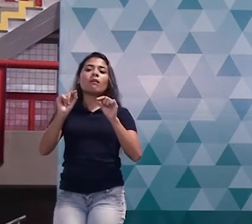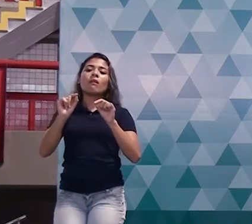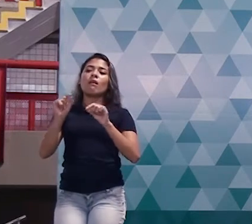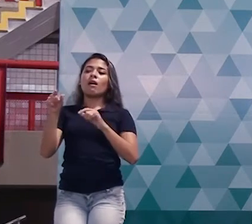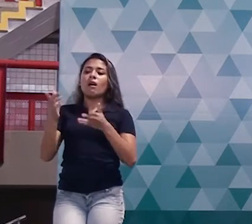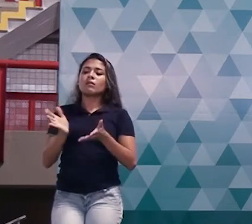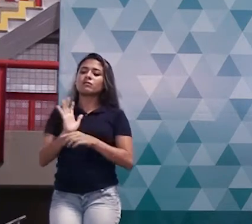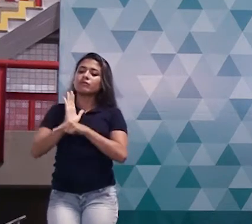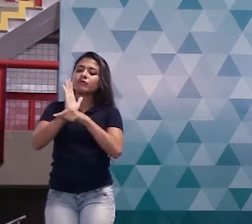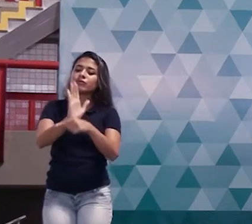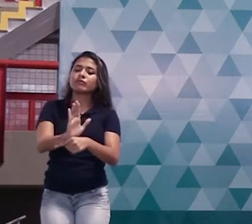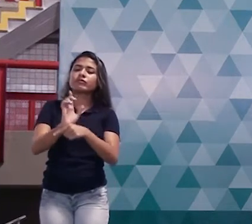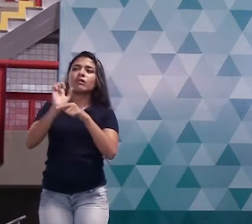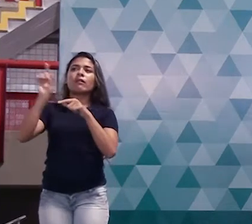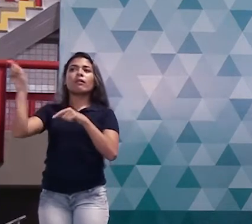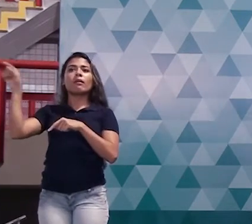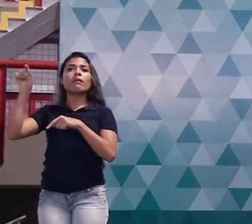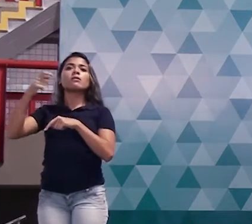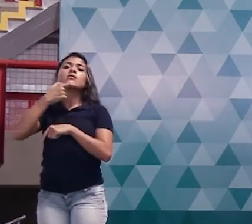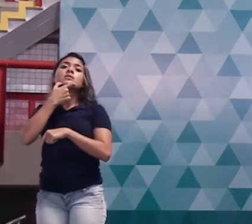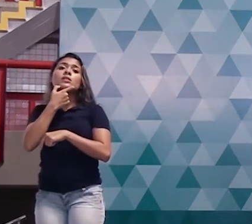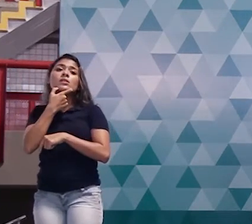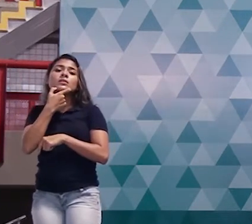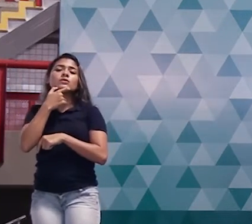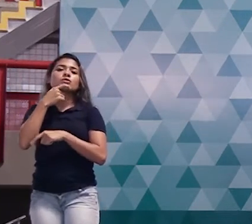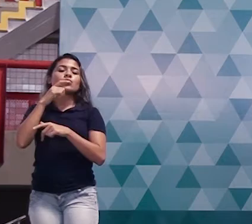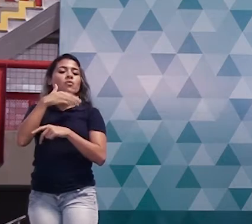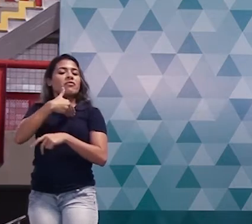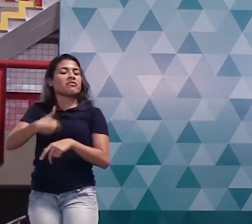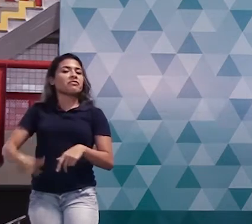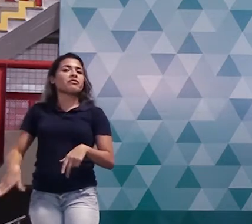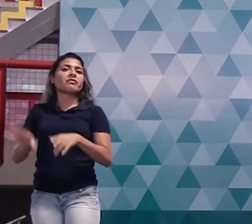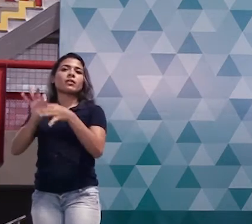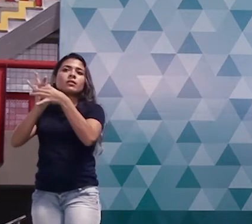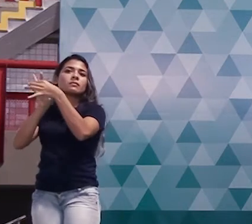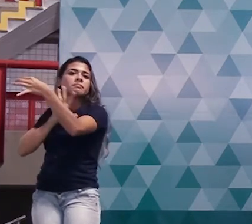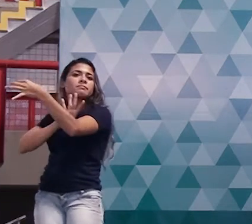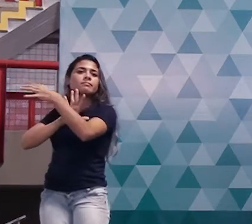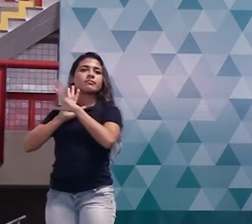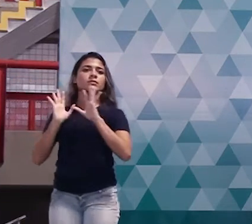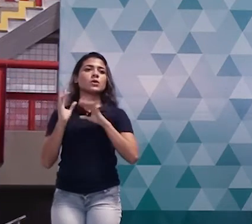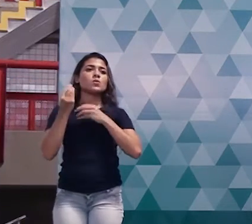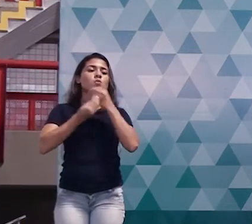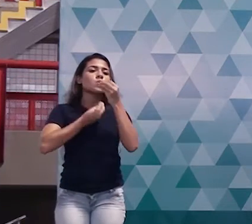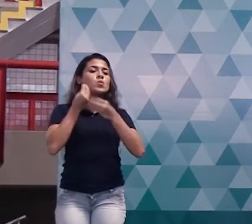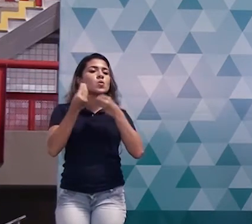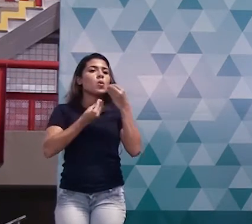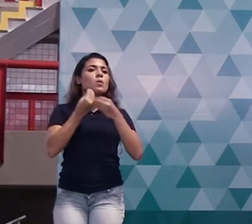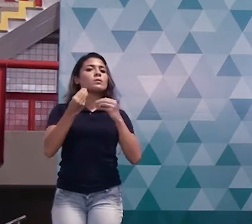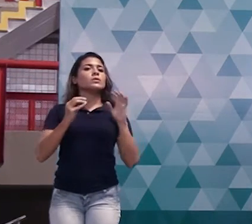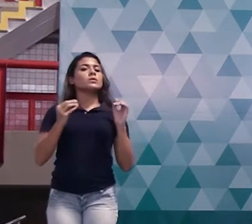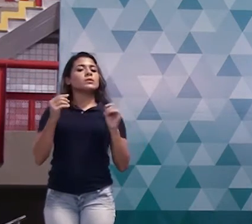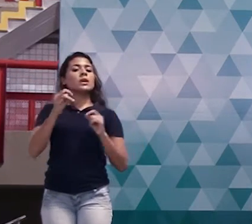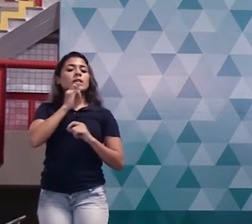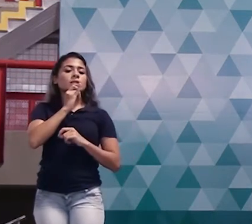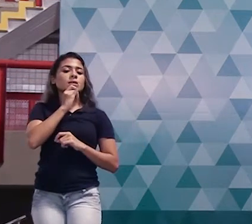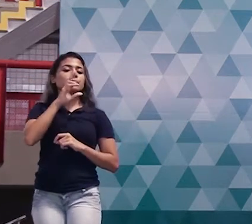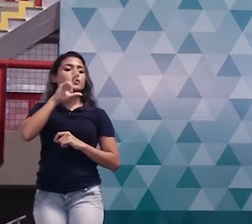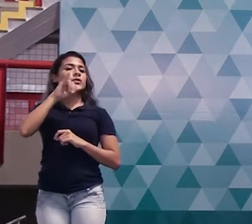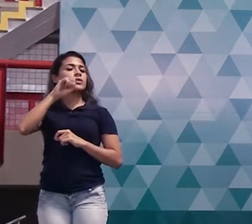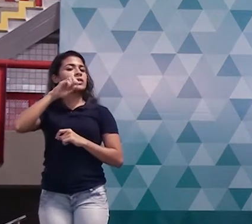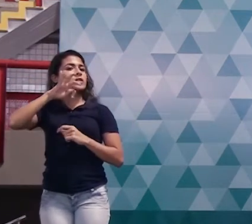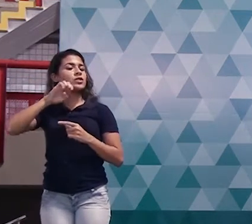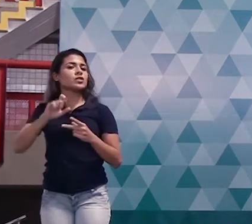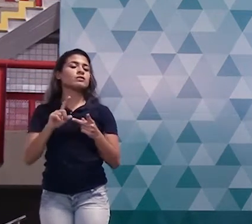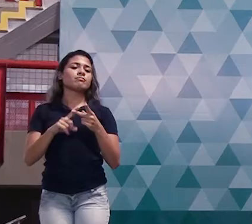essa separação da Inglaterra em relação ao governo. A questão abolicionista, a tarifa Alves Branco, a questão Christie, mas